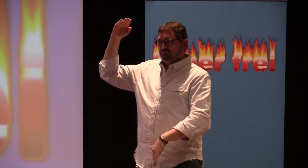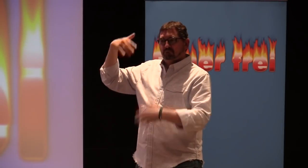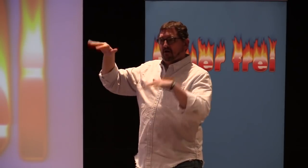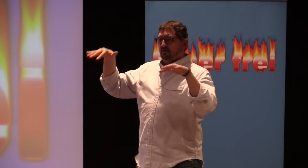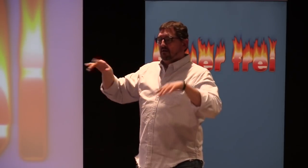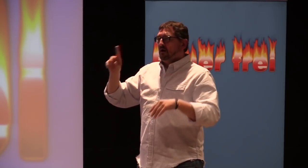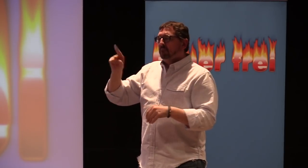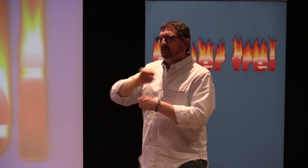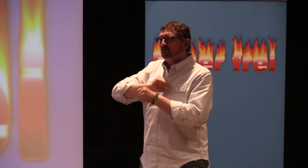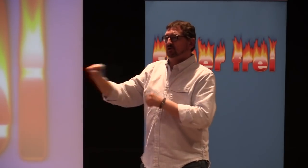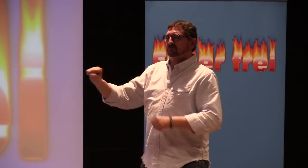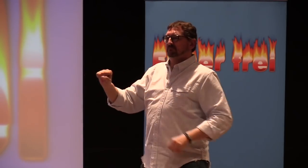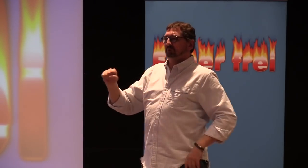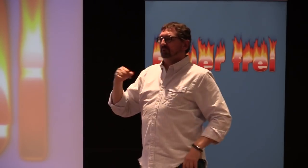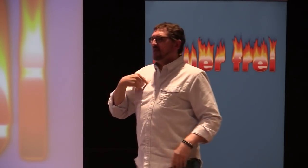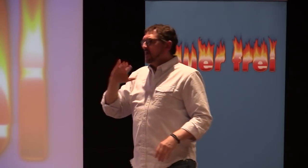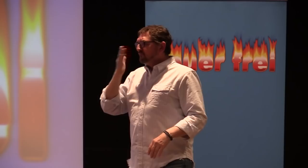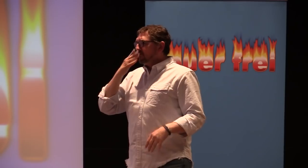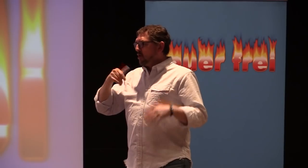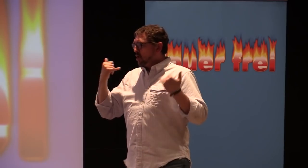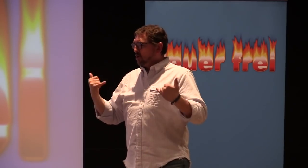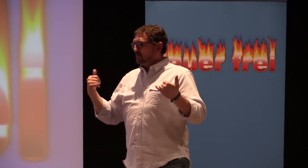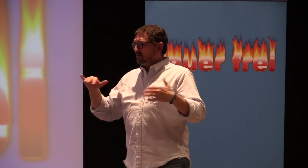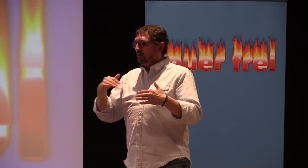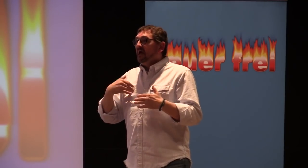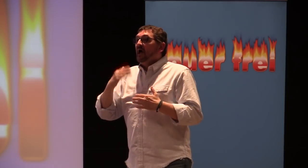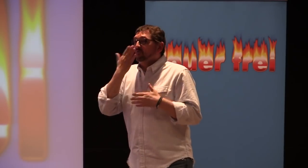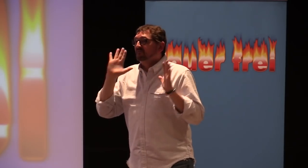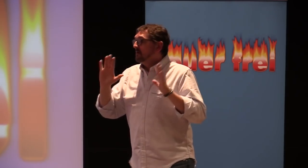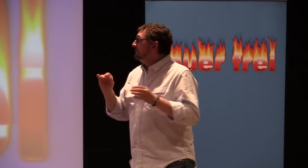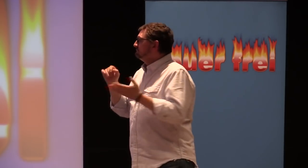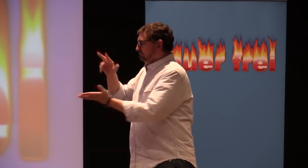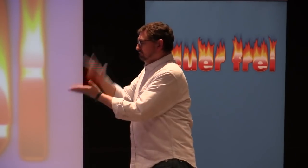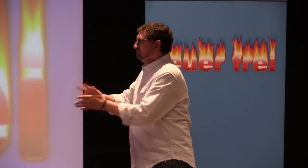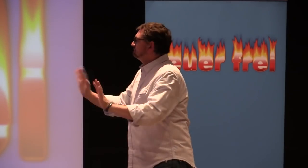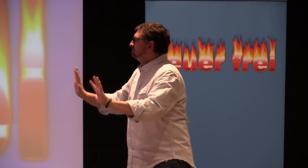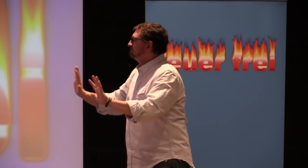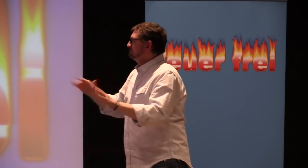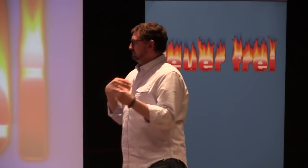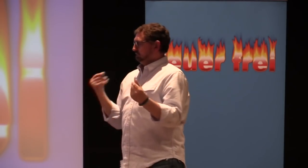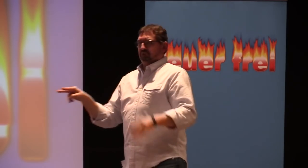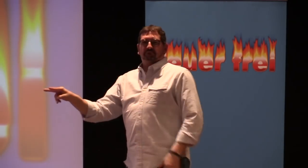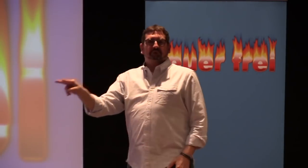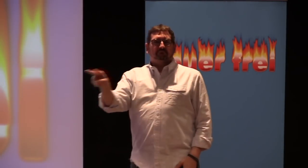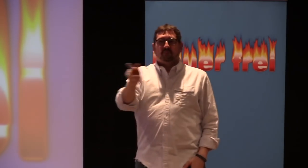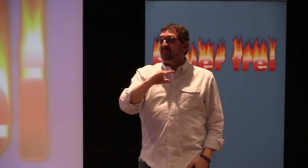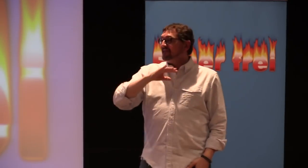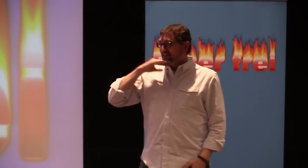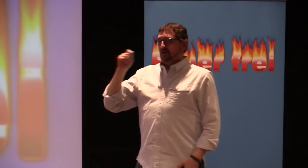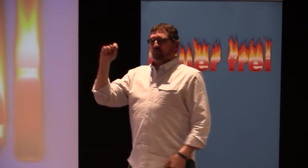studieren, genau. Und dass das Wissen auch viel größer ist, als es früher der Fall war. Aber es ist natürlich jetzt keine